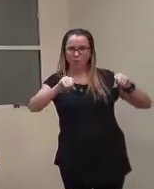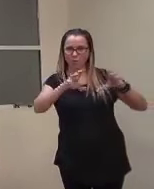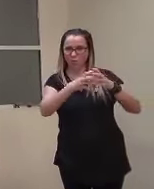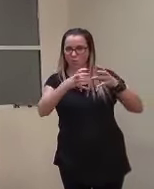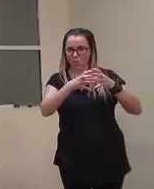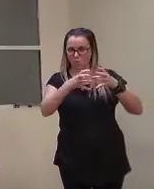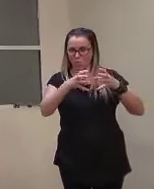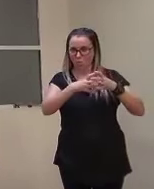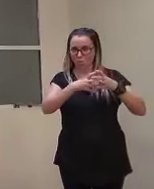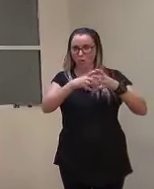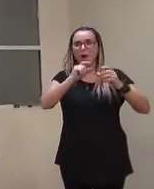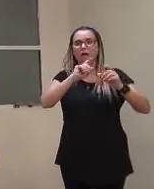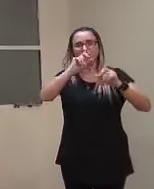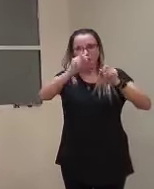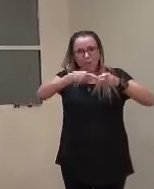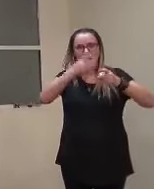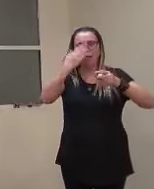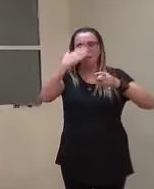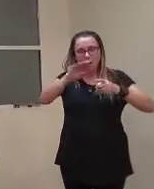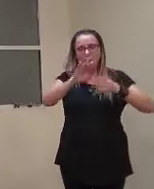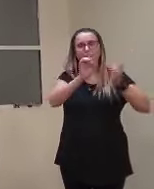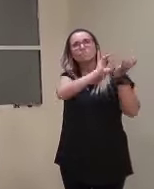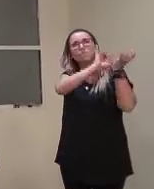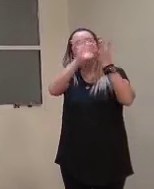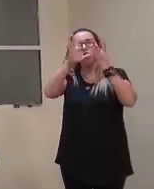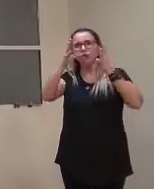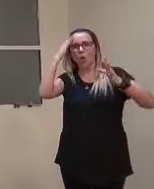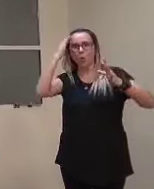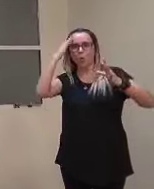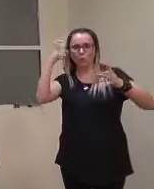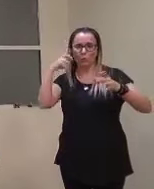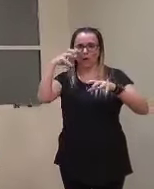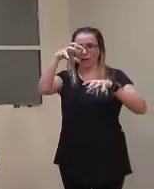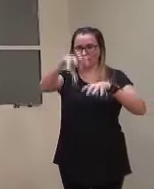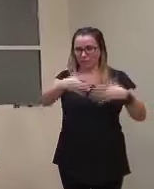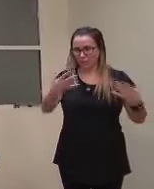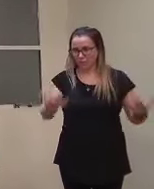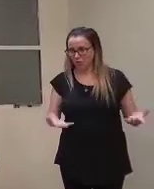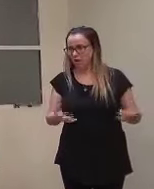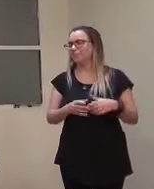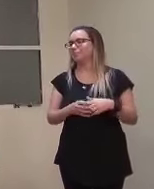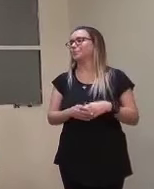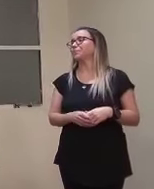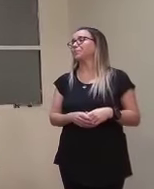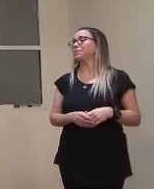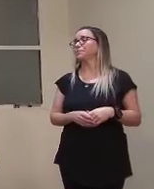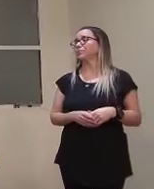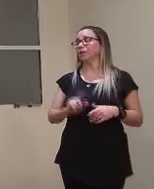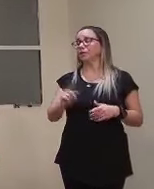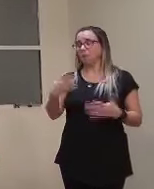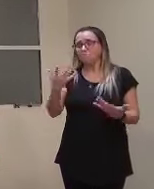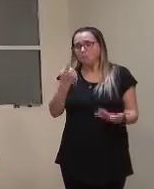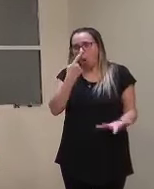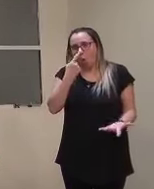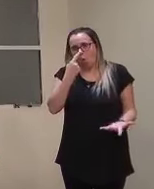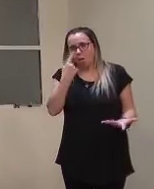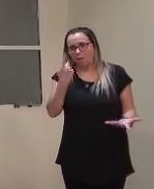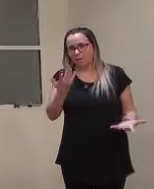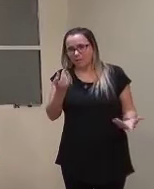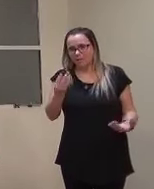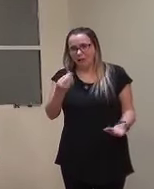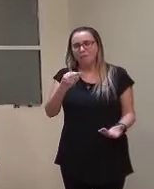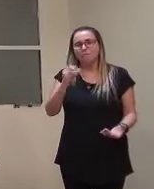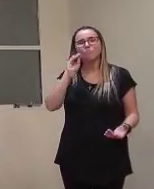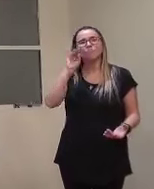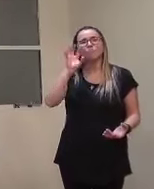la cultura institucional en ese sentido la experiencia que yo comentaba es muy interesante en la provincia buenos